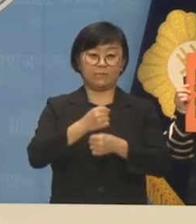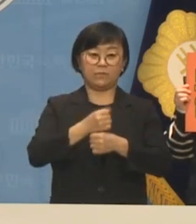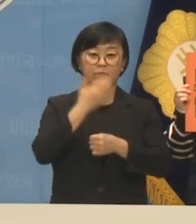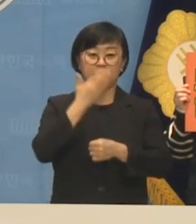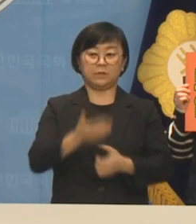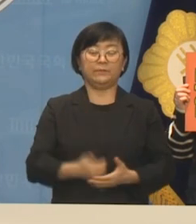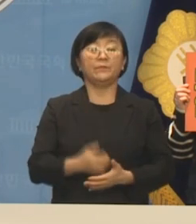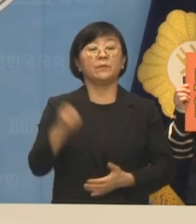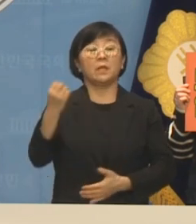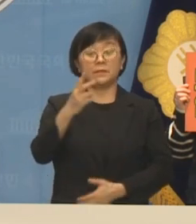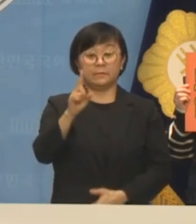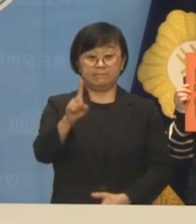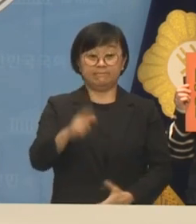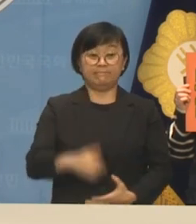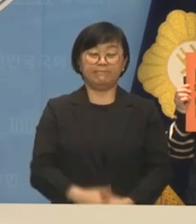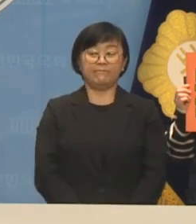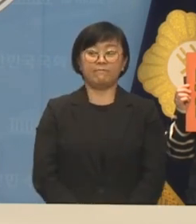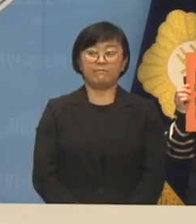만들어가도록 하겠습니다. 다시 한번